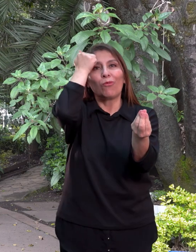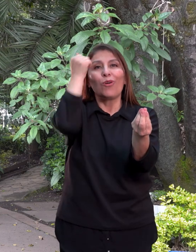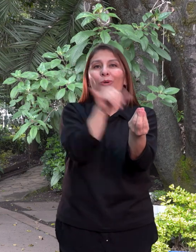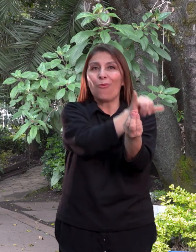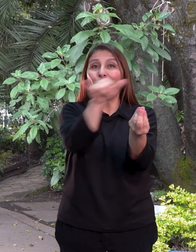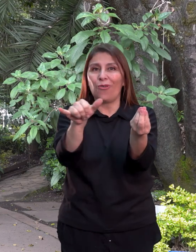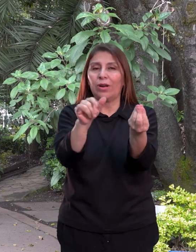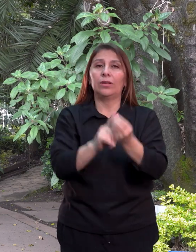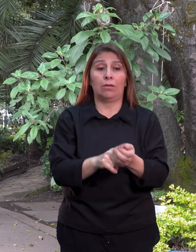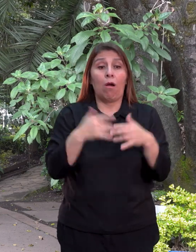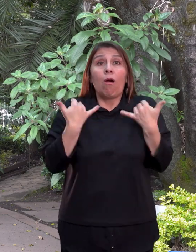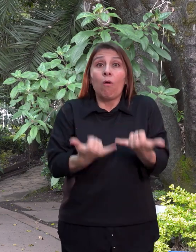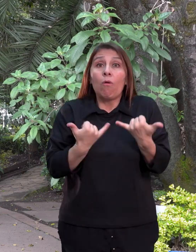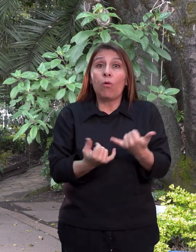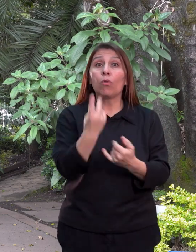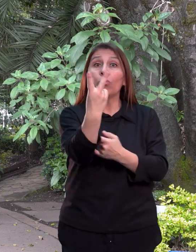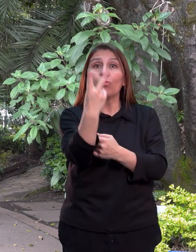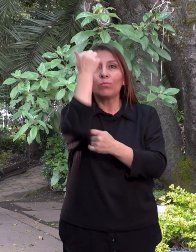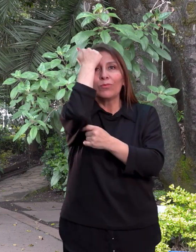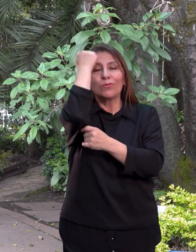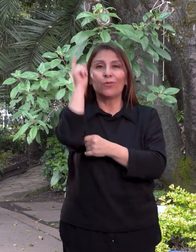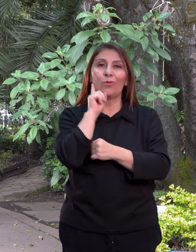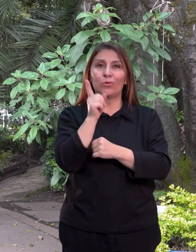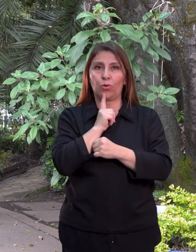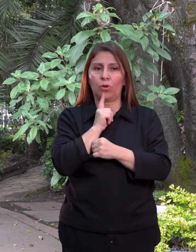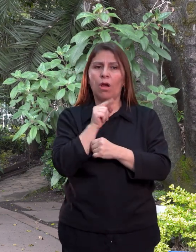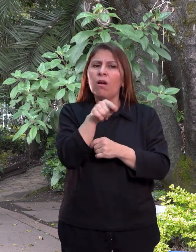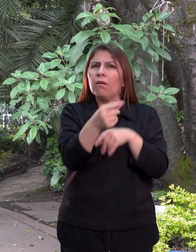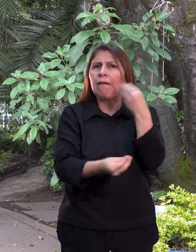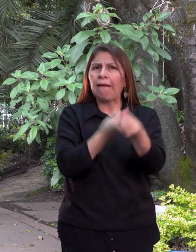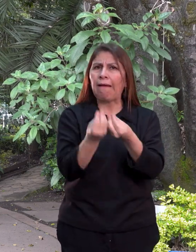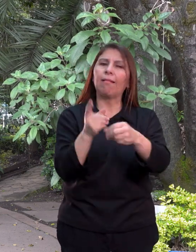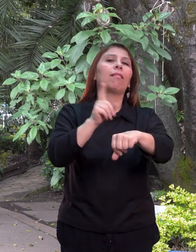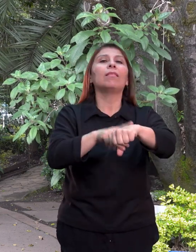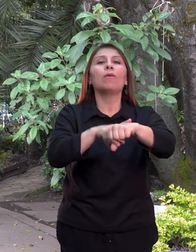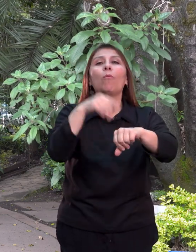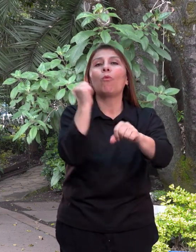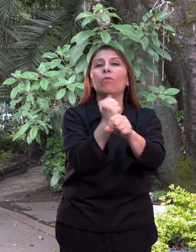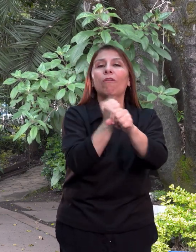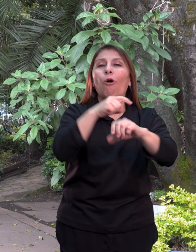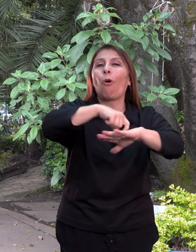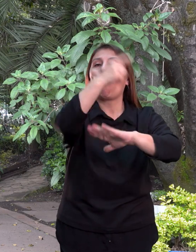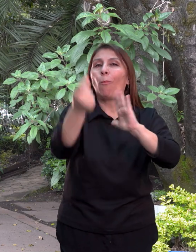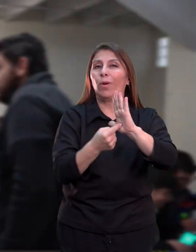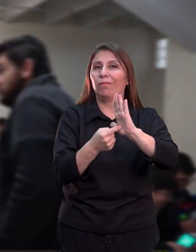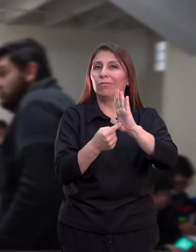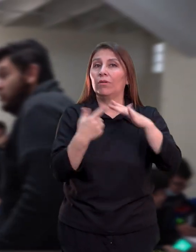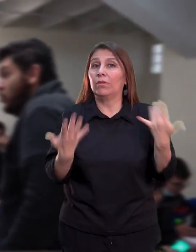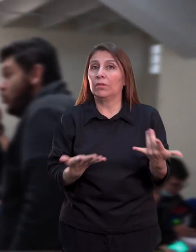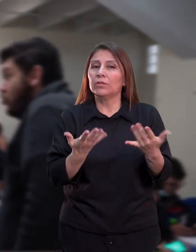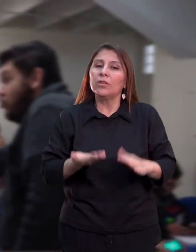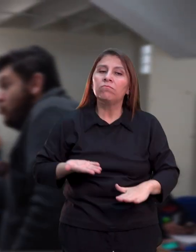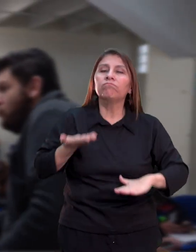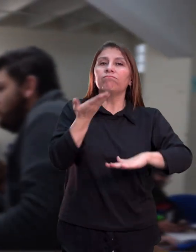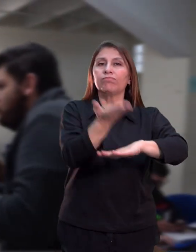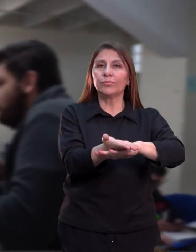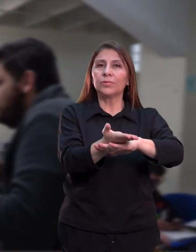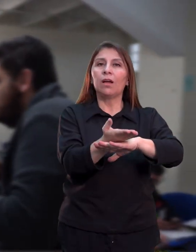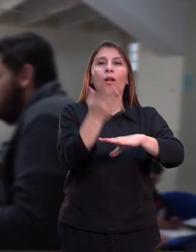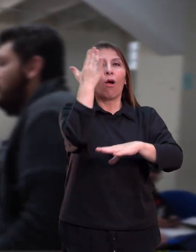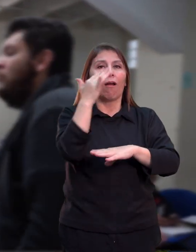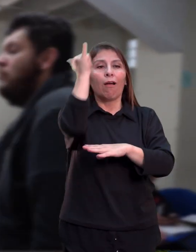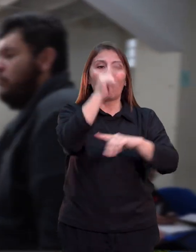docente. Al día de hoy tenemos dos docentes sordos quienes desarrollan su trabajo tiempo completo, aportando tanto en la